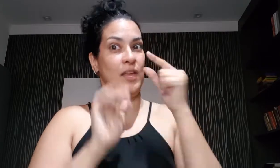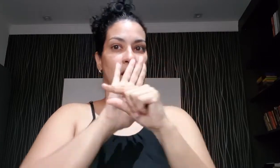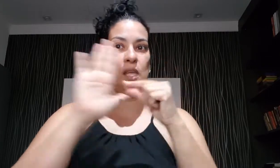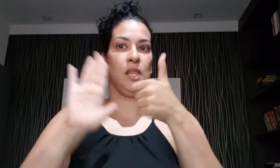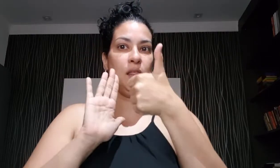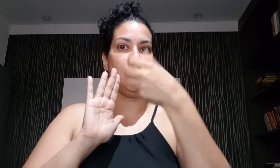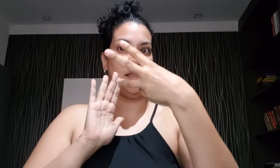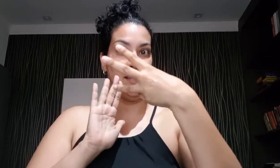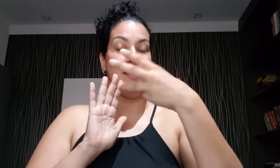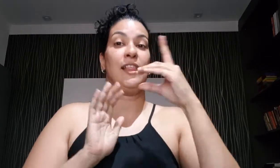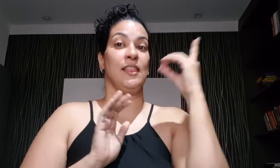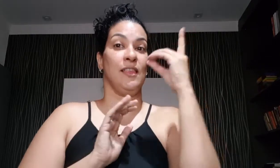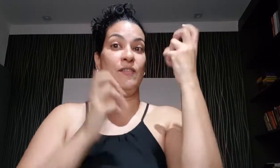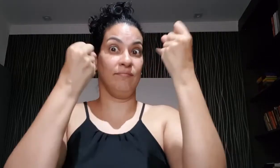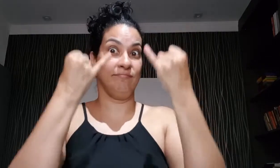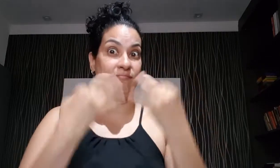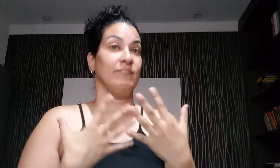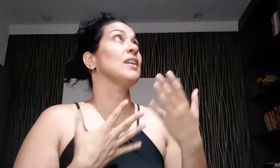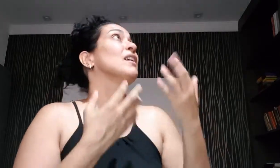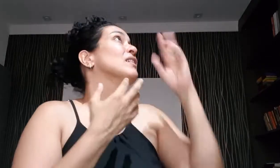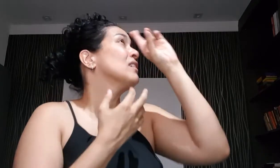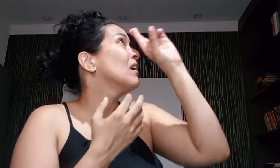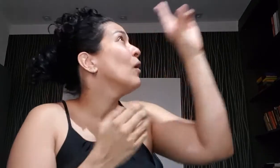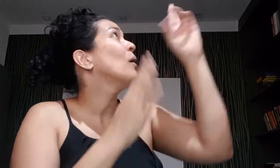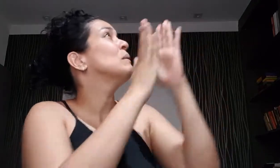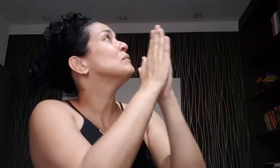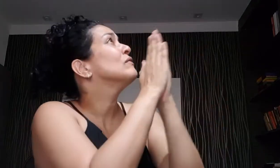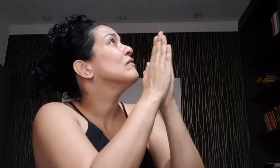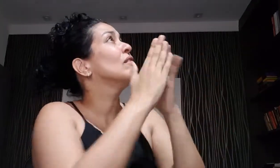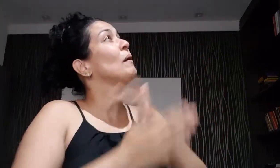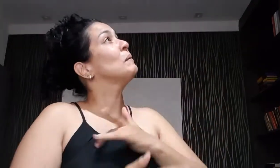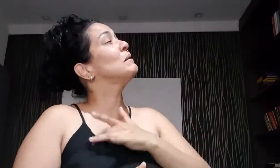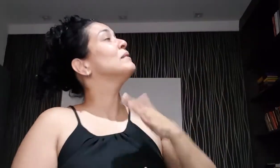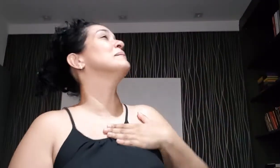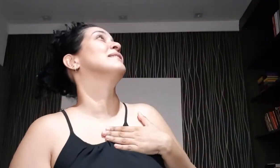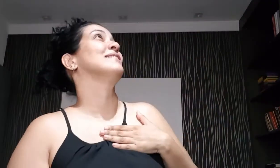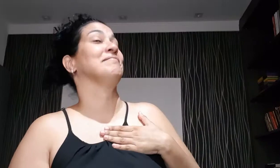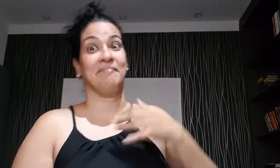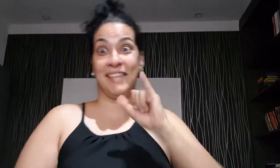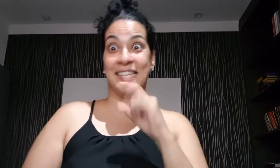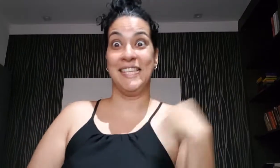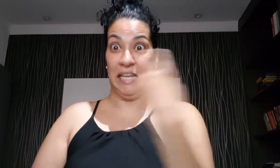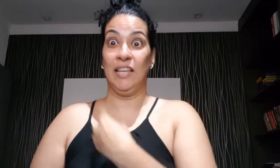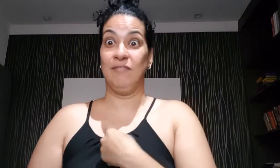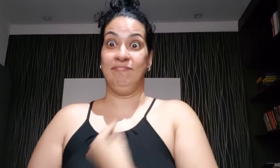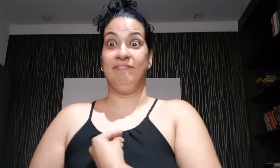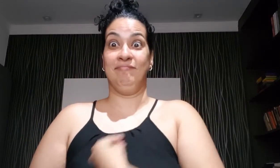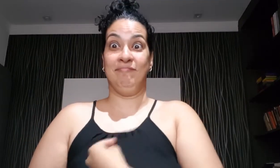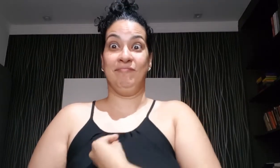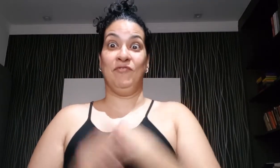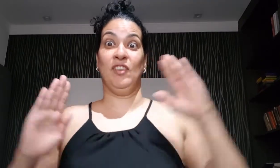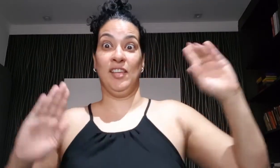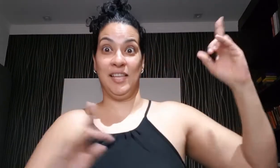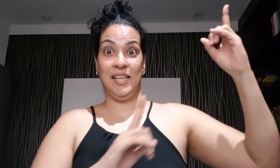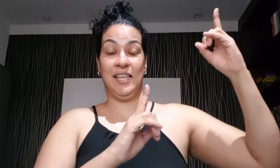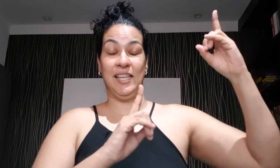Deus, encontram em Deus misericórdia. Isso é maravilhoso, porque nós precisamos da misericórdia de Deus, precisamos da